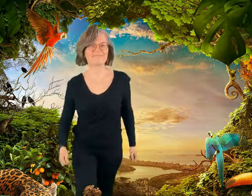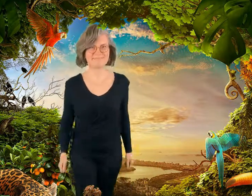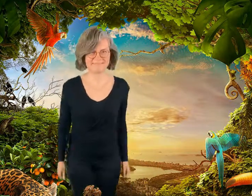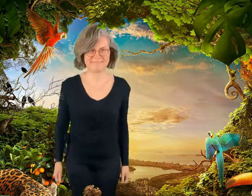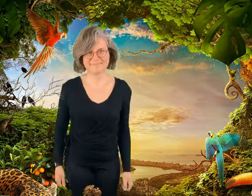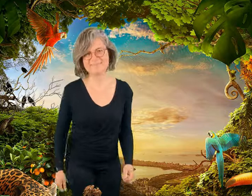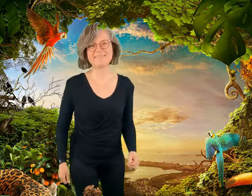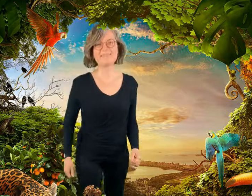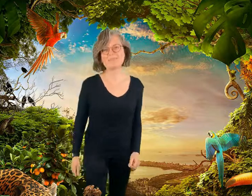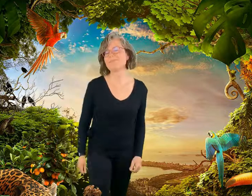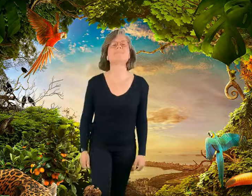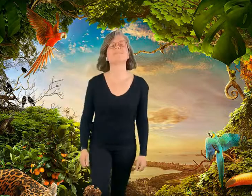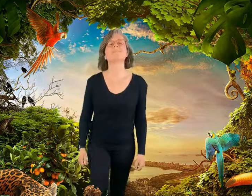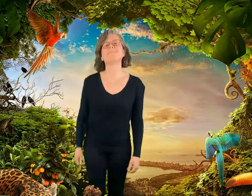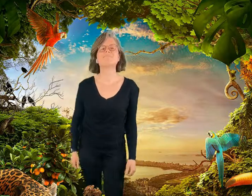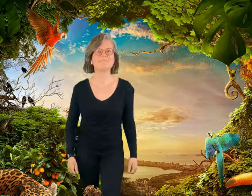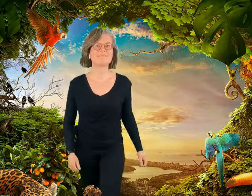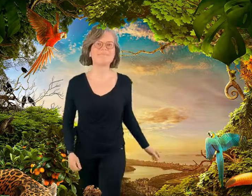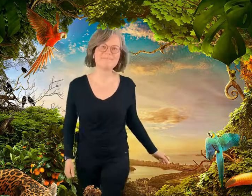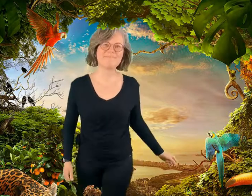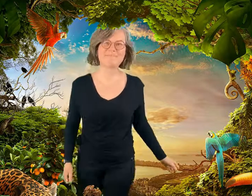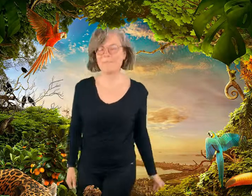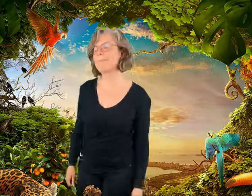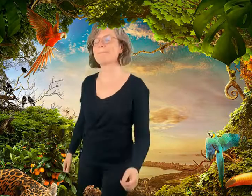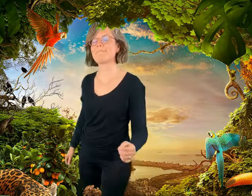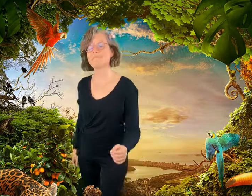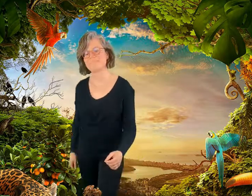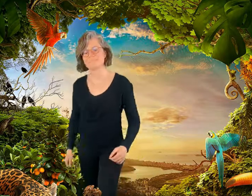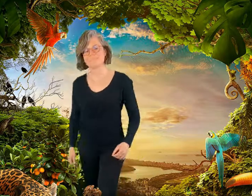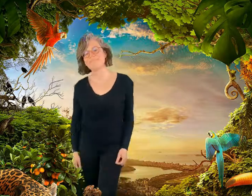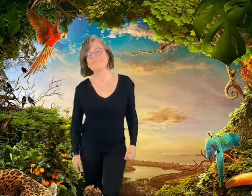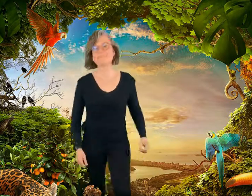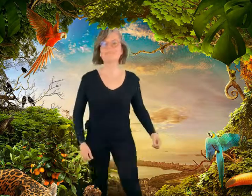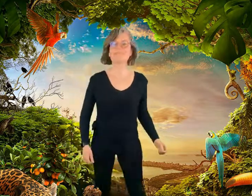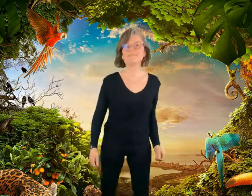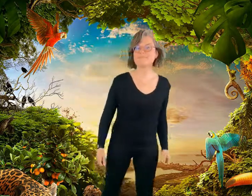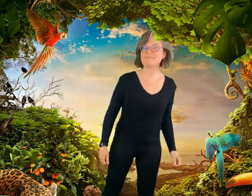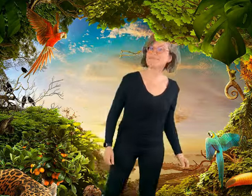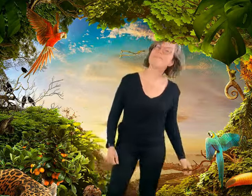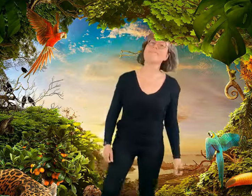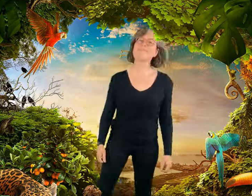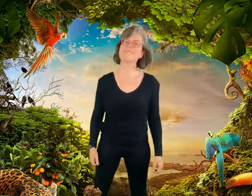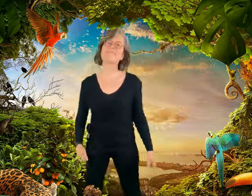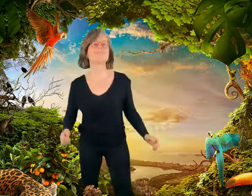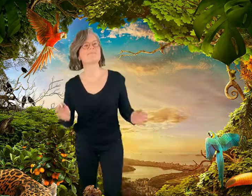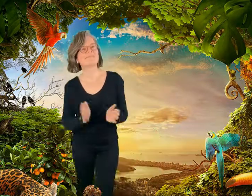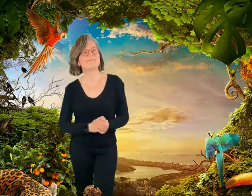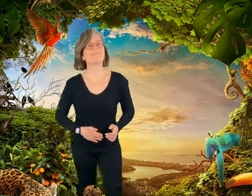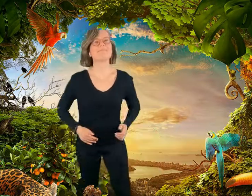naar een grote groep leeuwen getuurd. Ik slaap vannacht in een